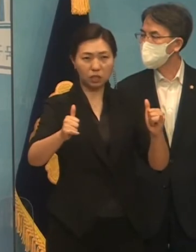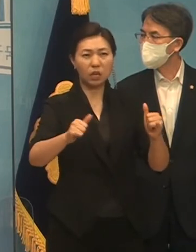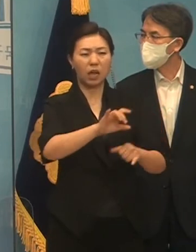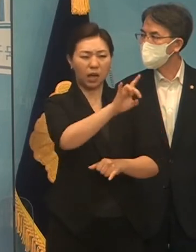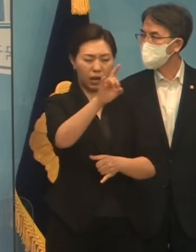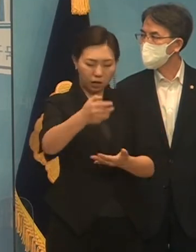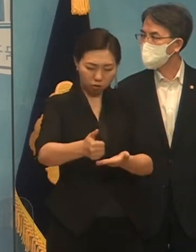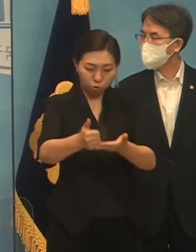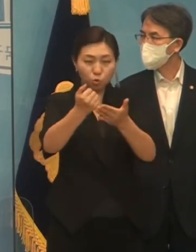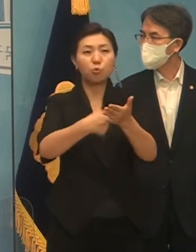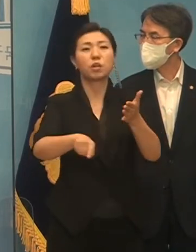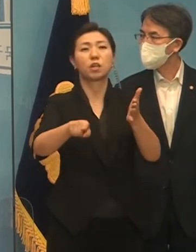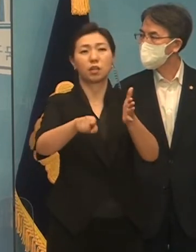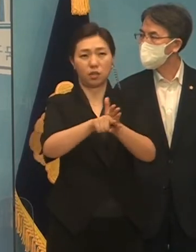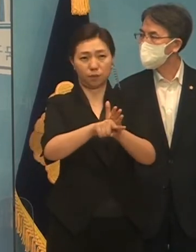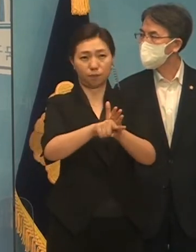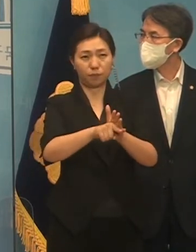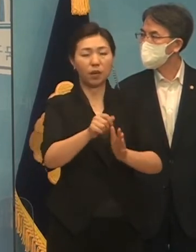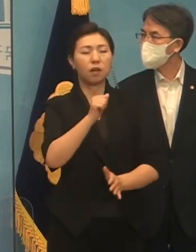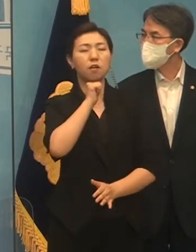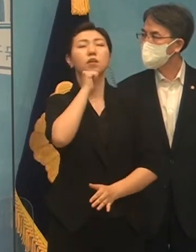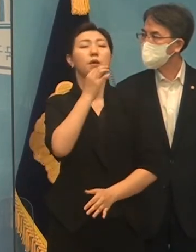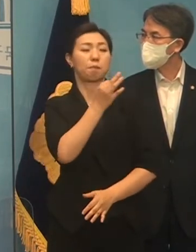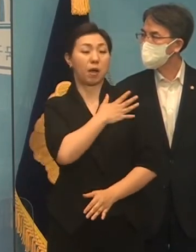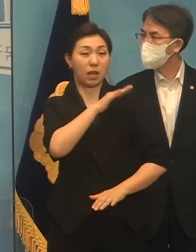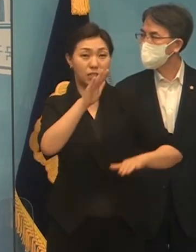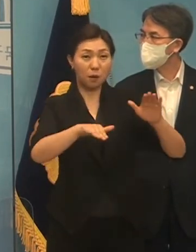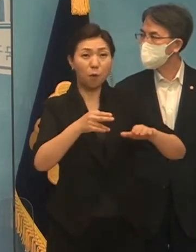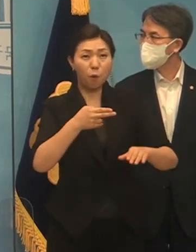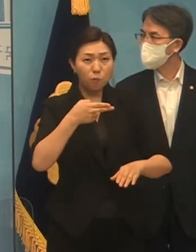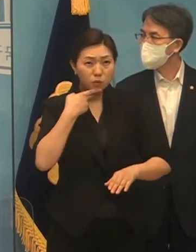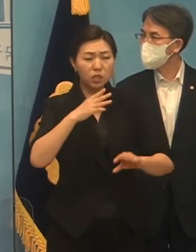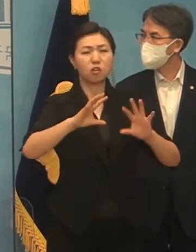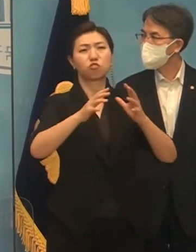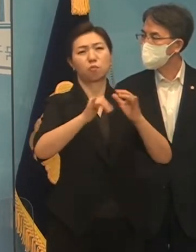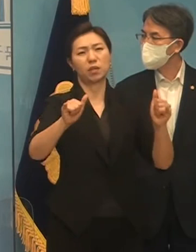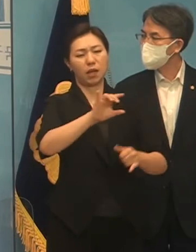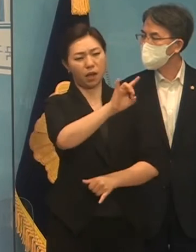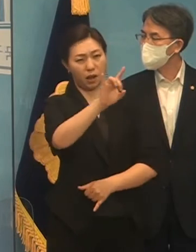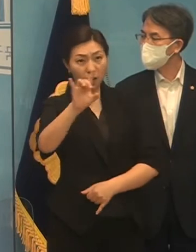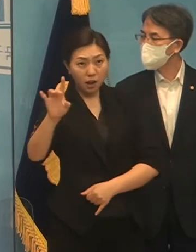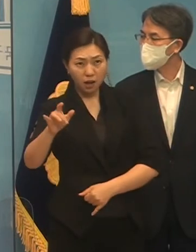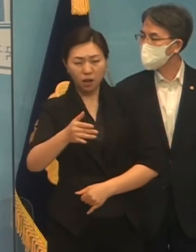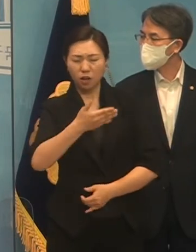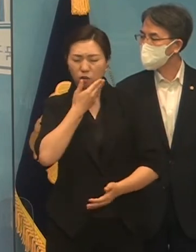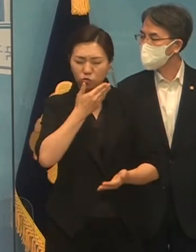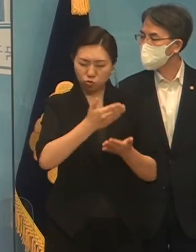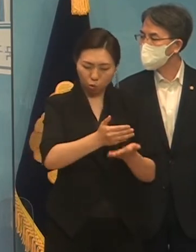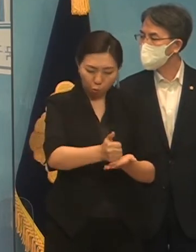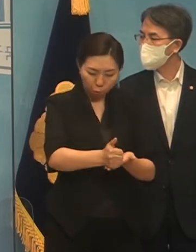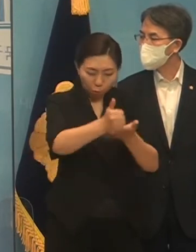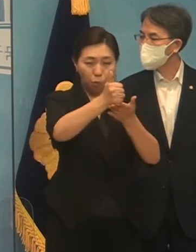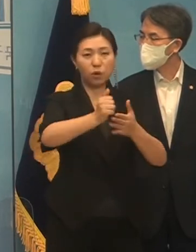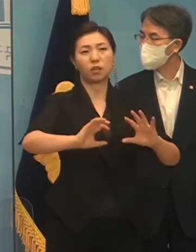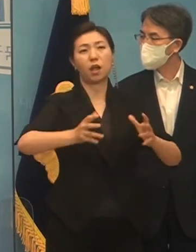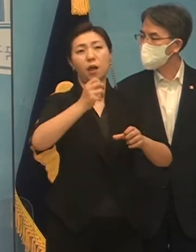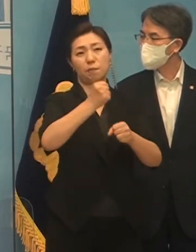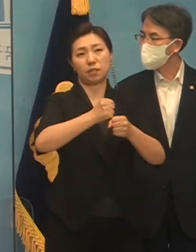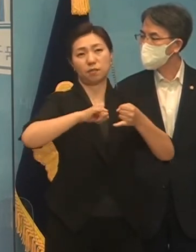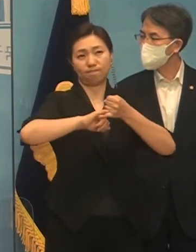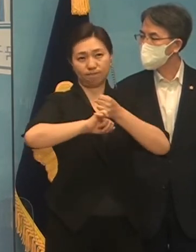하기 위함입니다. 빈부격차 없이 국민 한 분 한 분이 모두 귀하게 여겨지는 국가를